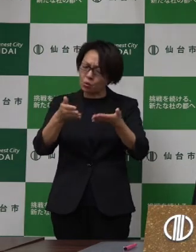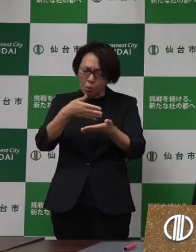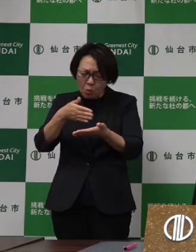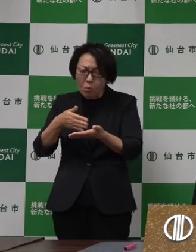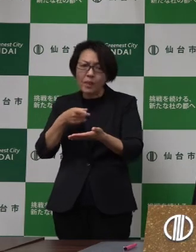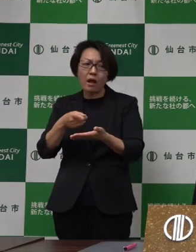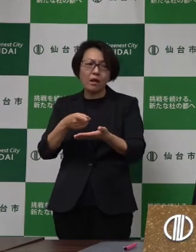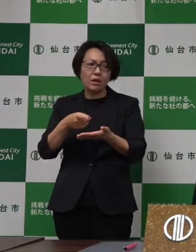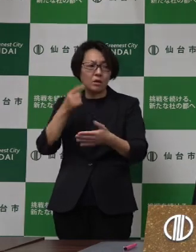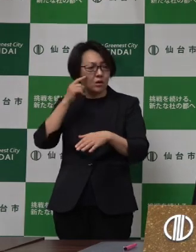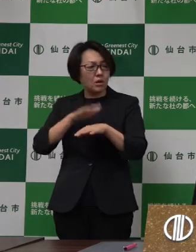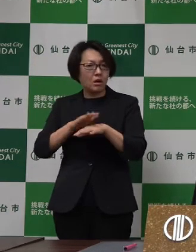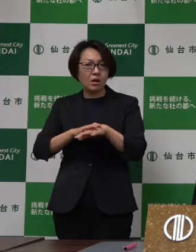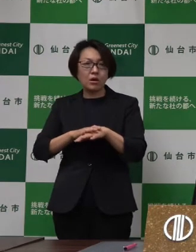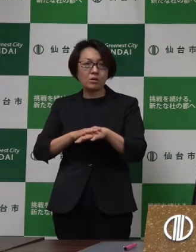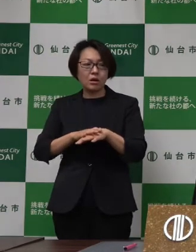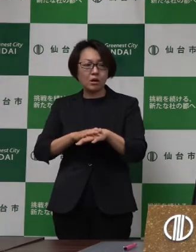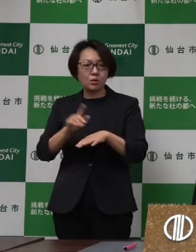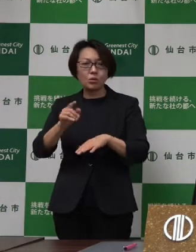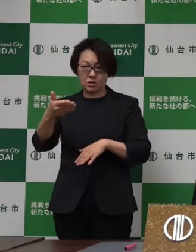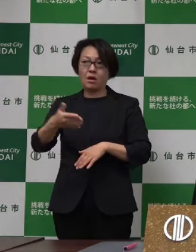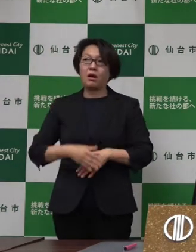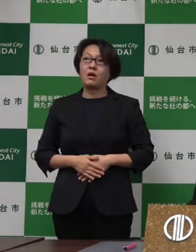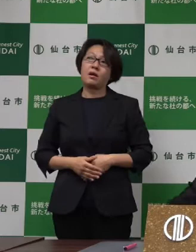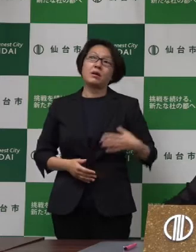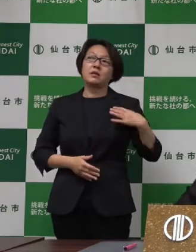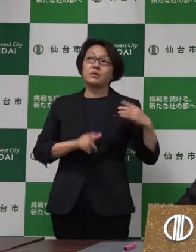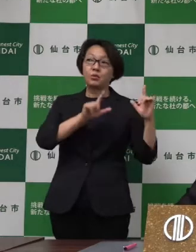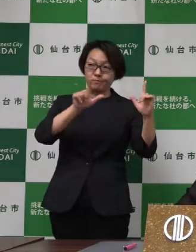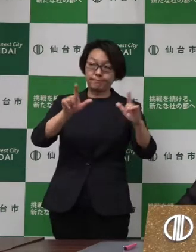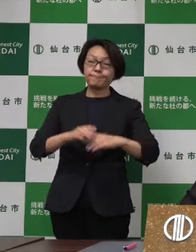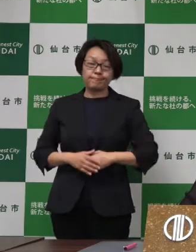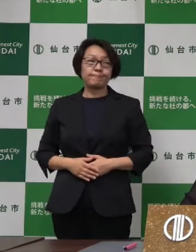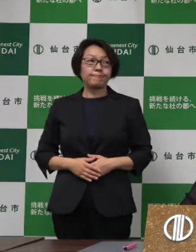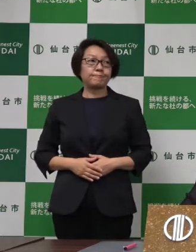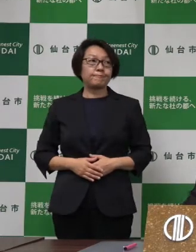についてはどのようにしていくんでしょうか。 ここもじゃあ詳しくは担当から。はい、